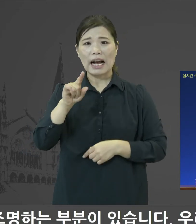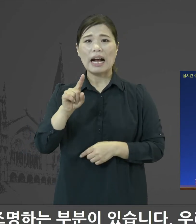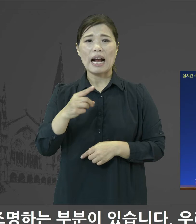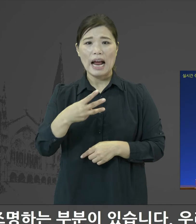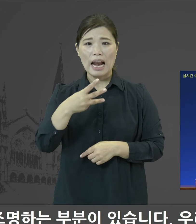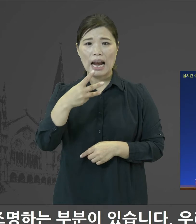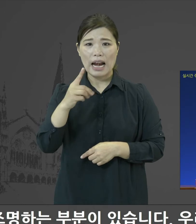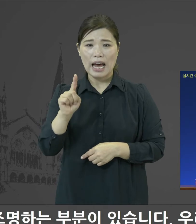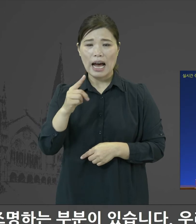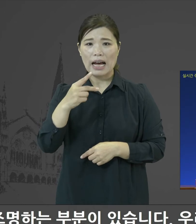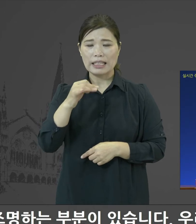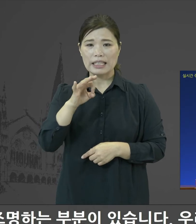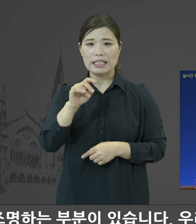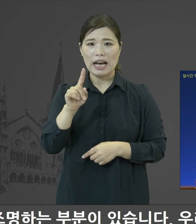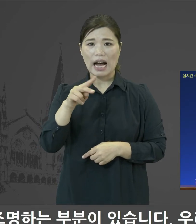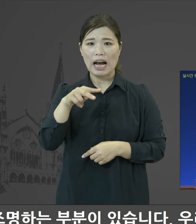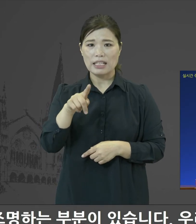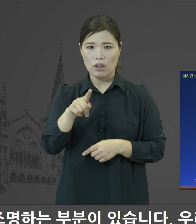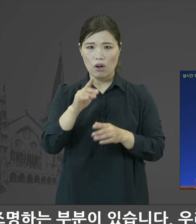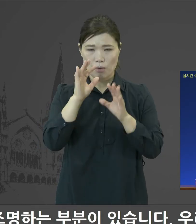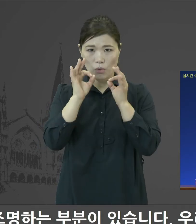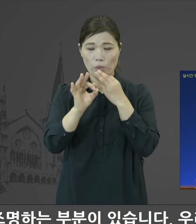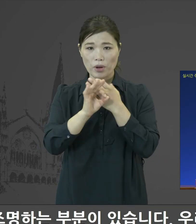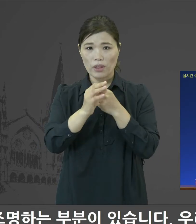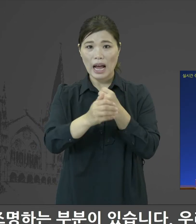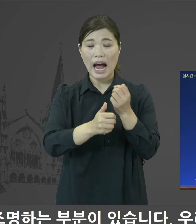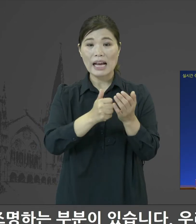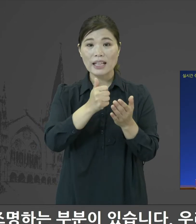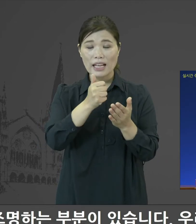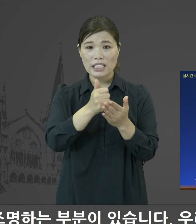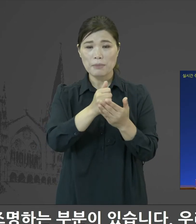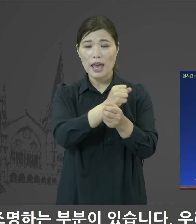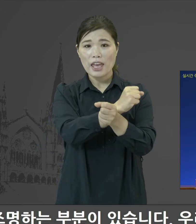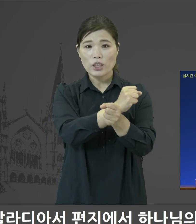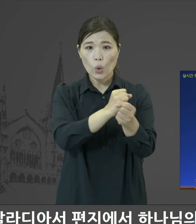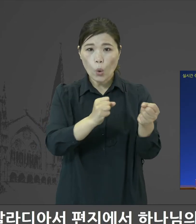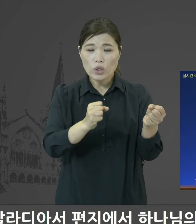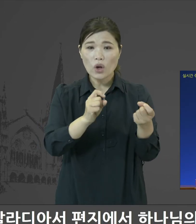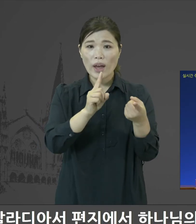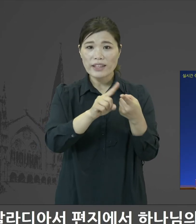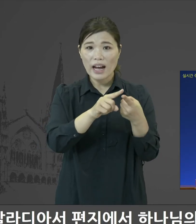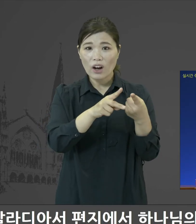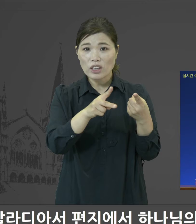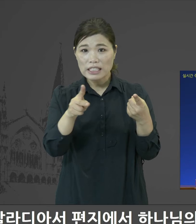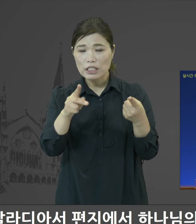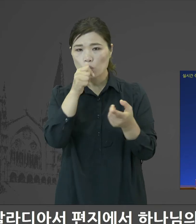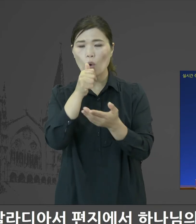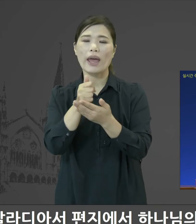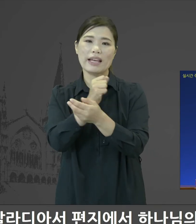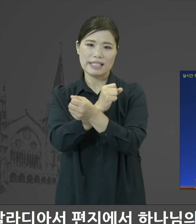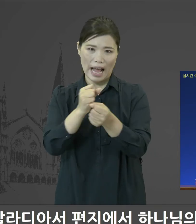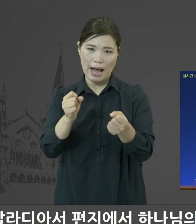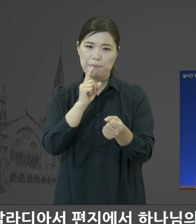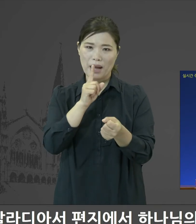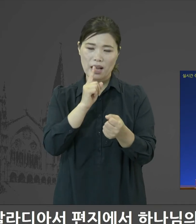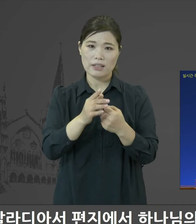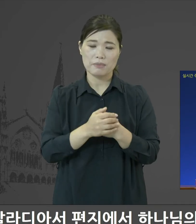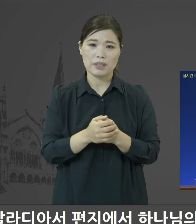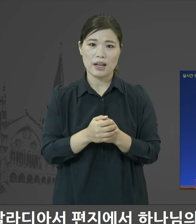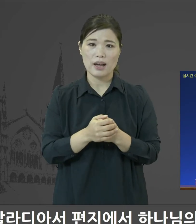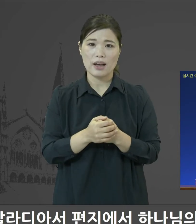용서를 죄사함으로 얘기하는데, 말씀드렸던 용서의 측면 첫 번째, 우리가